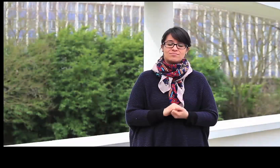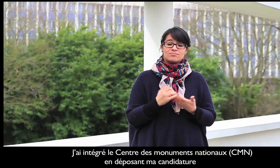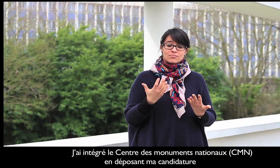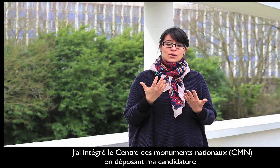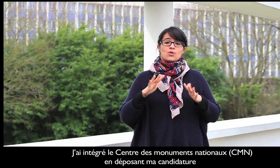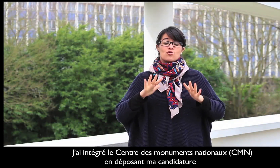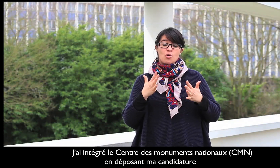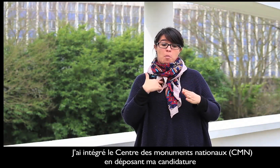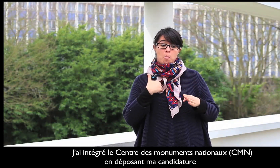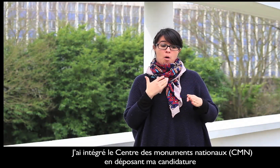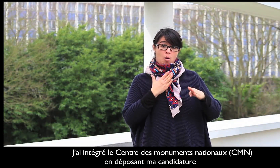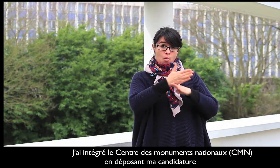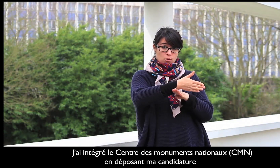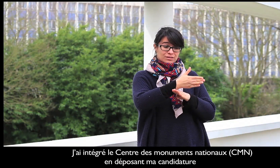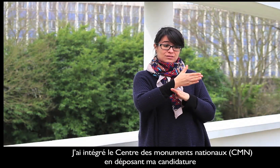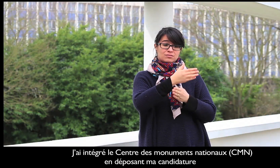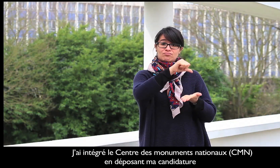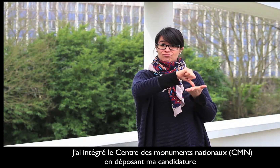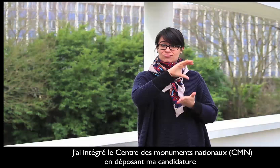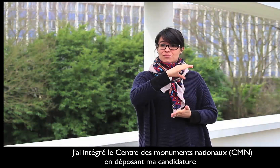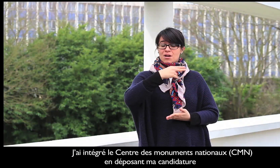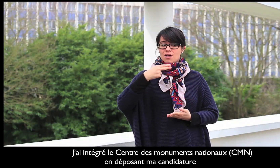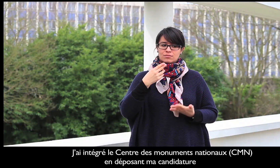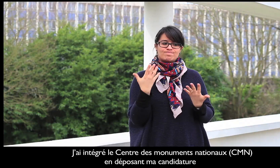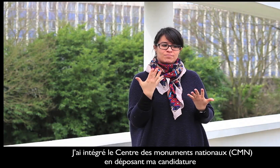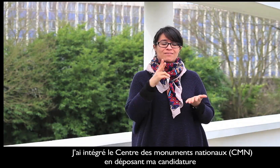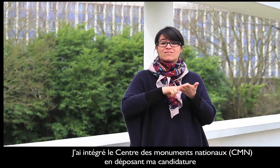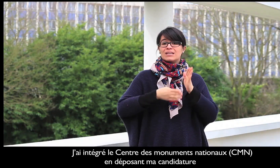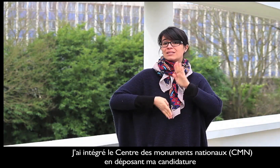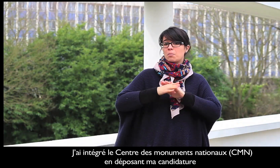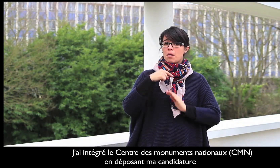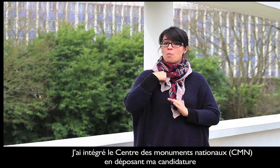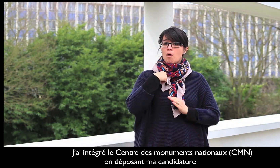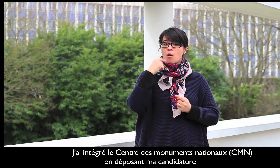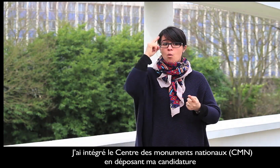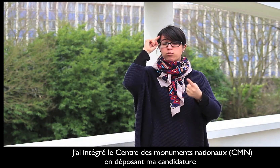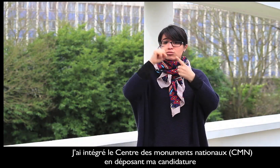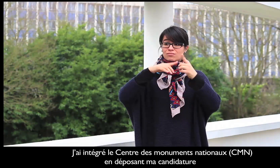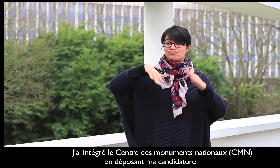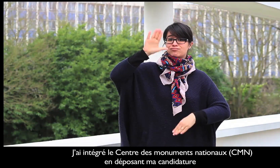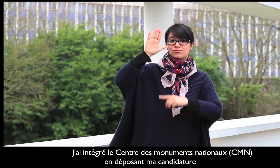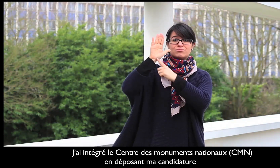J'ai intégré le Centre des monuments nationaux en déposant ma candidature pour un poste de conférencière en langue des signes.